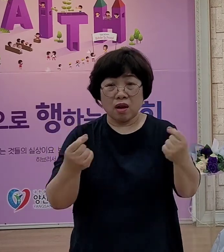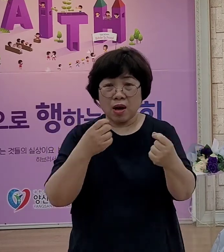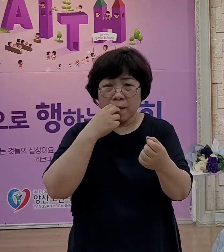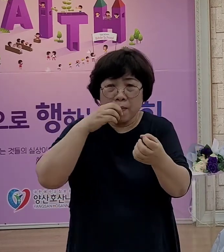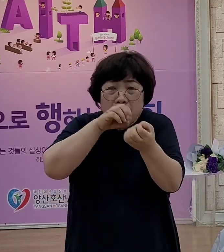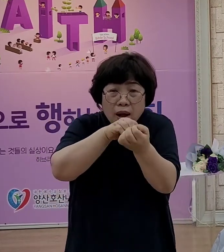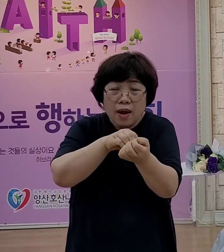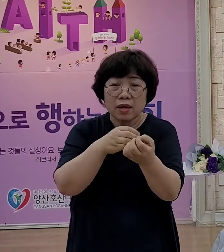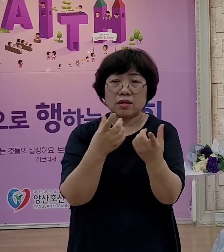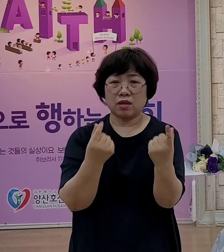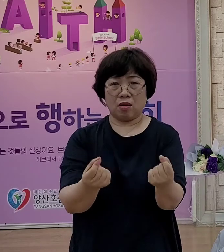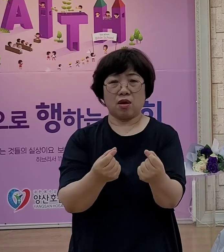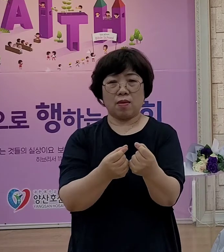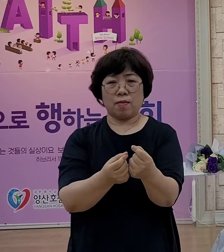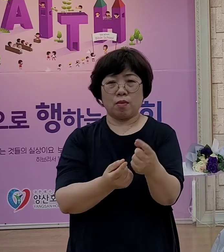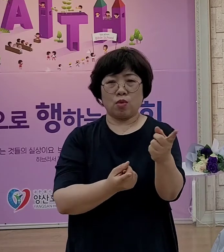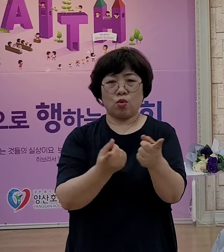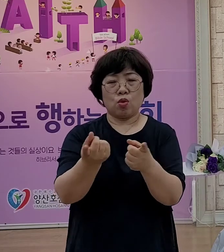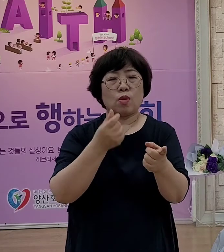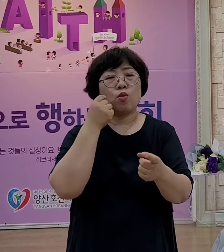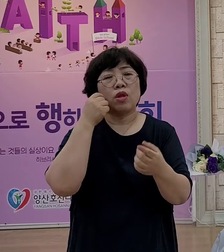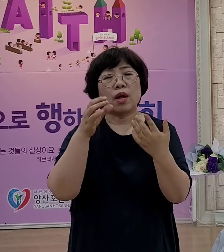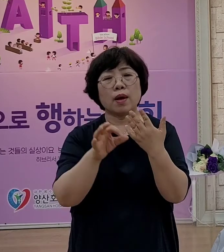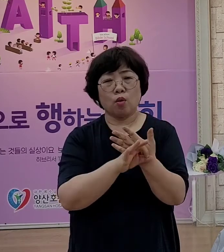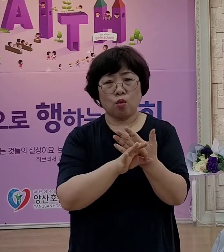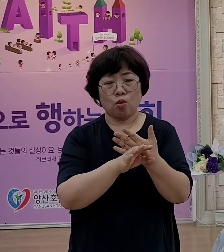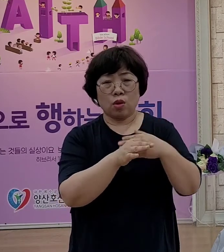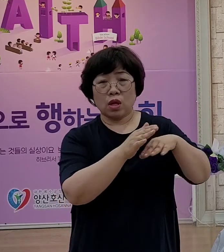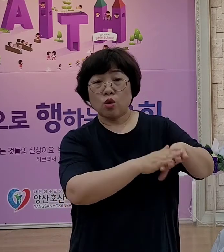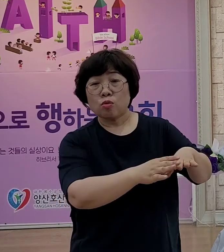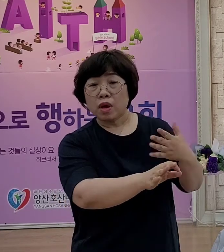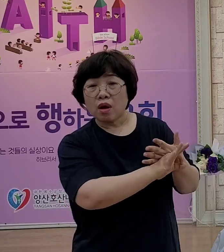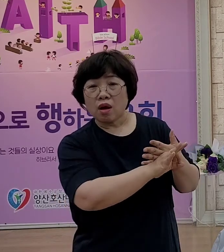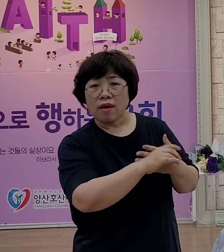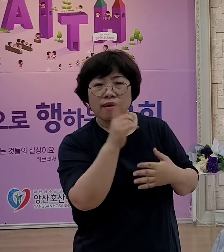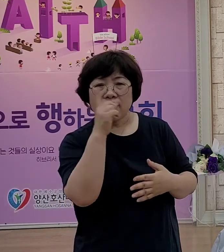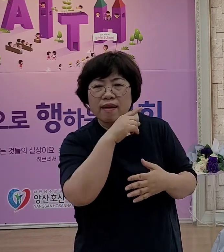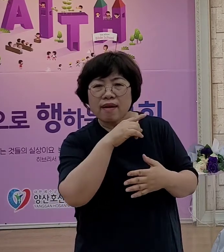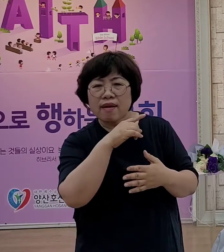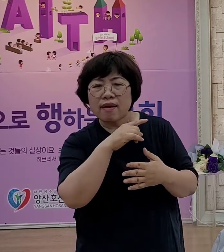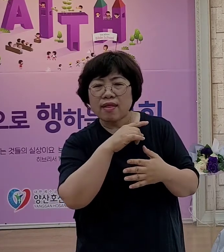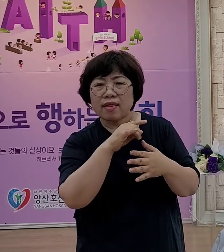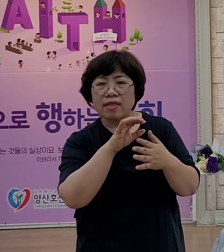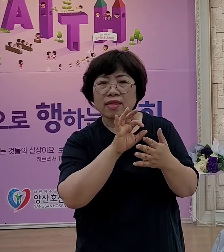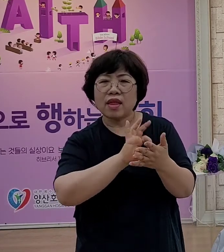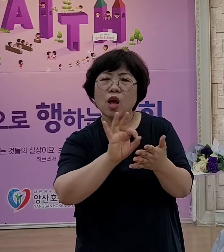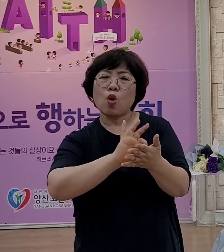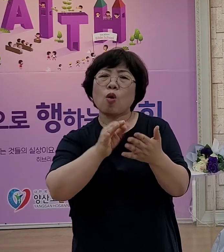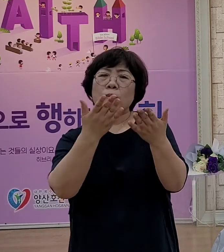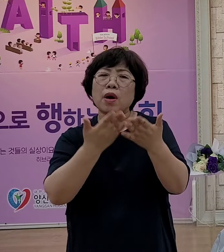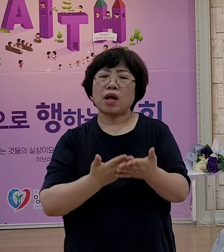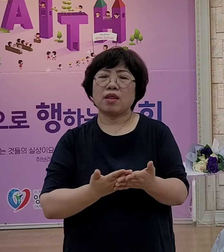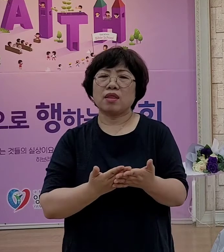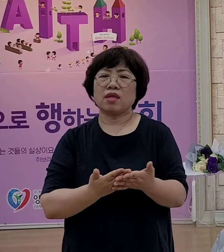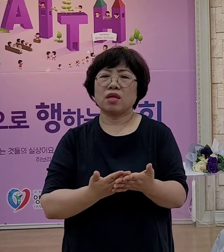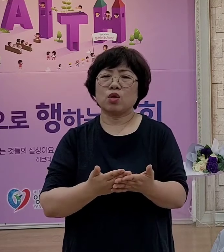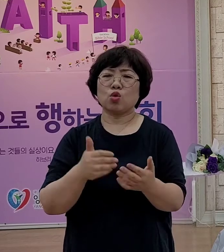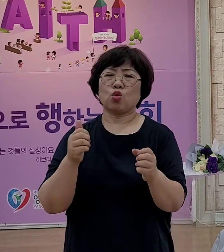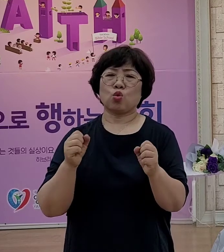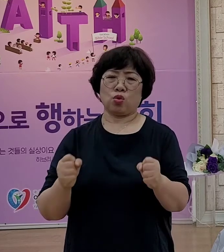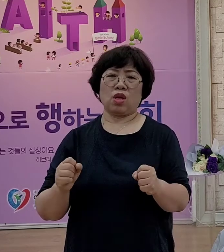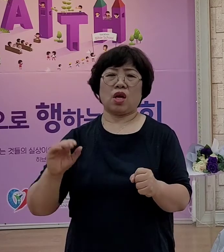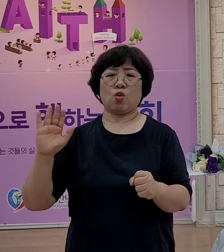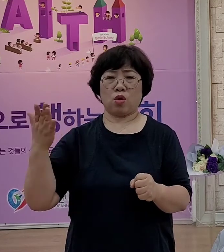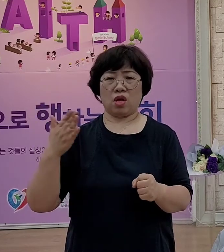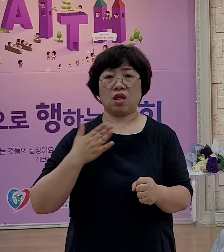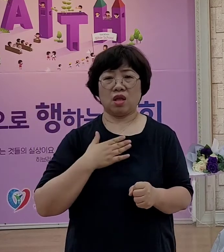통제되지 않는 그렇게 내버려두고 방치되면 우리는 악한 데 쓰임받을 수밖에 없는 그런 도구가 된다는